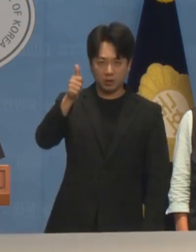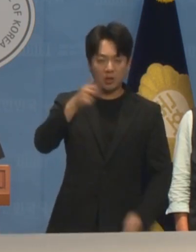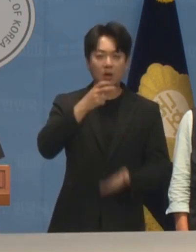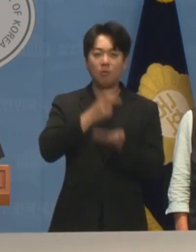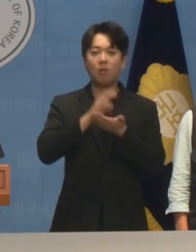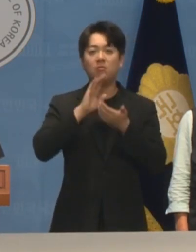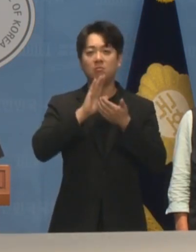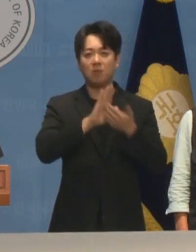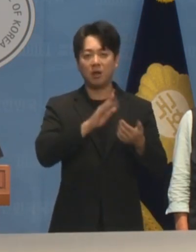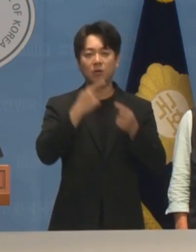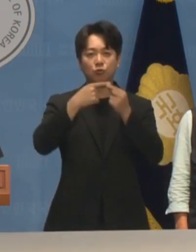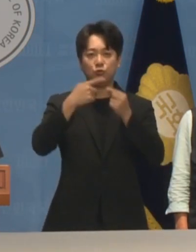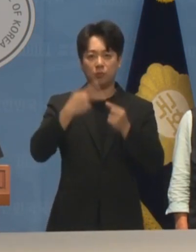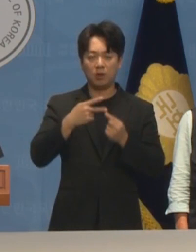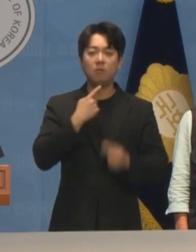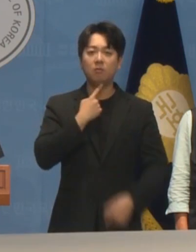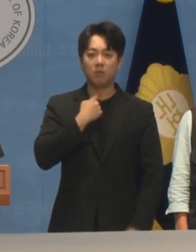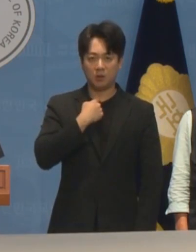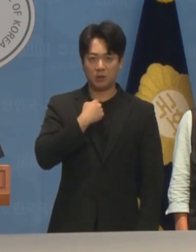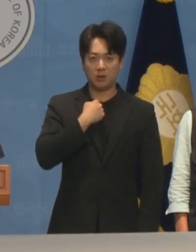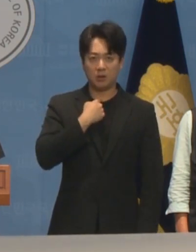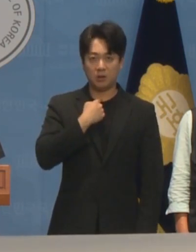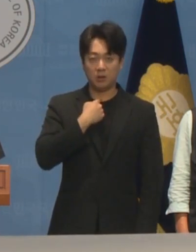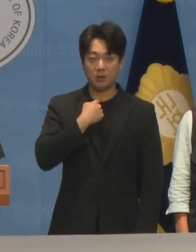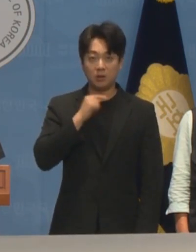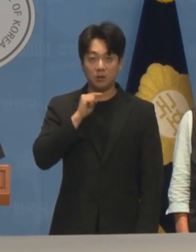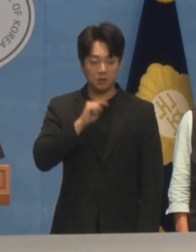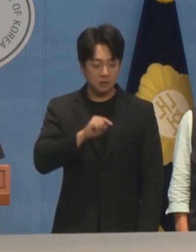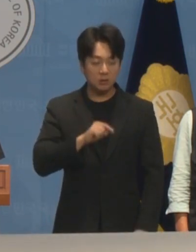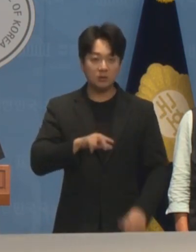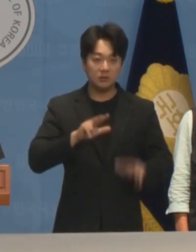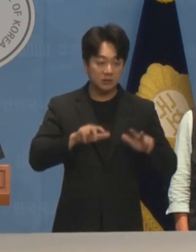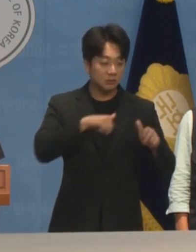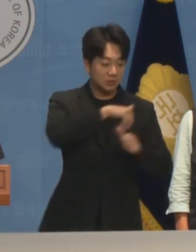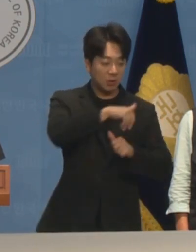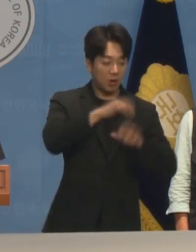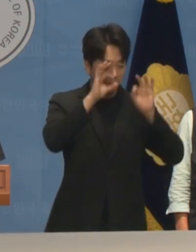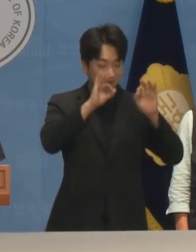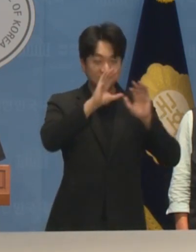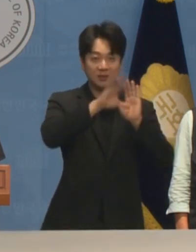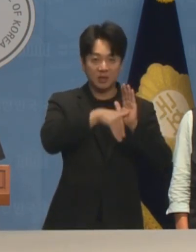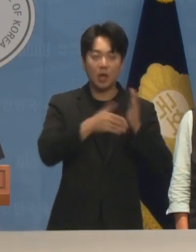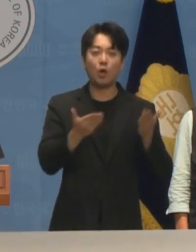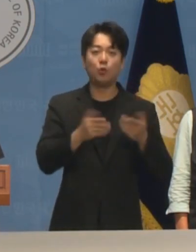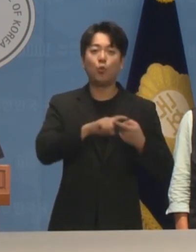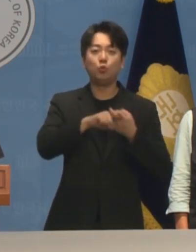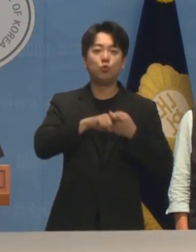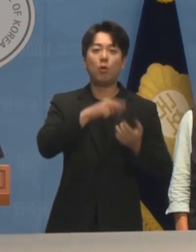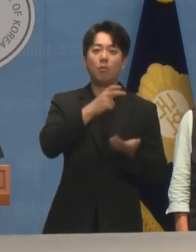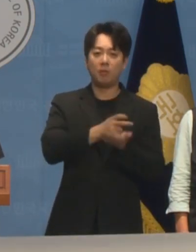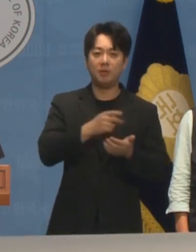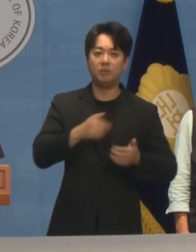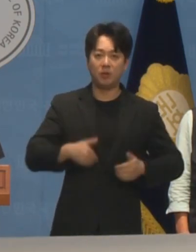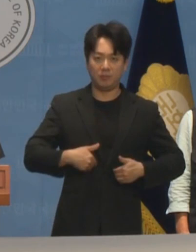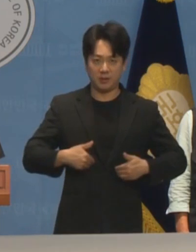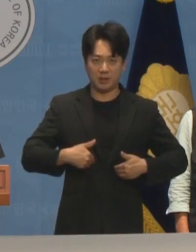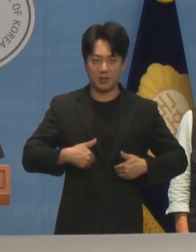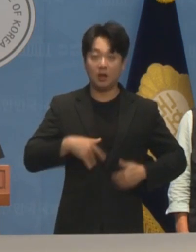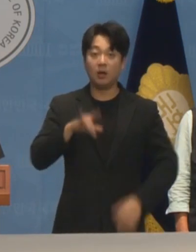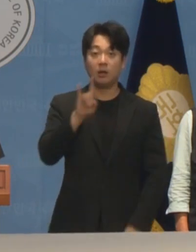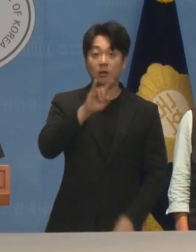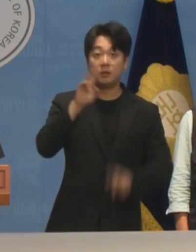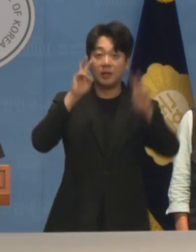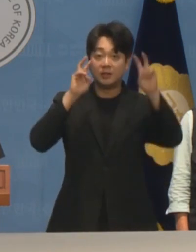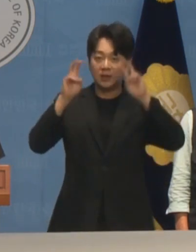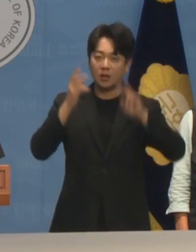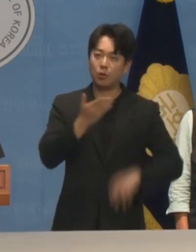될 이유를 다시 우리 이수기업 노동자들의 해고를 통해서 저희는 볼 수 있습니다. 현대차가 나서야 됩니다. 현대차가 나서서 우리